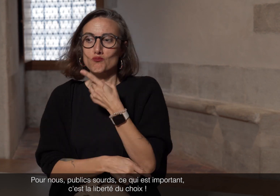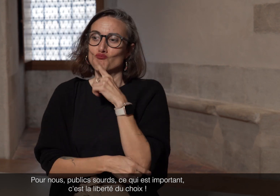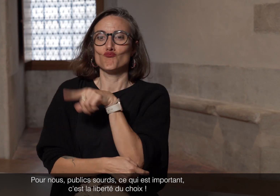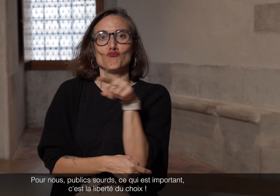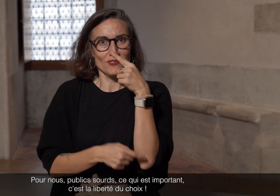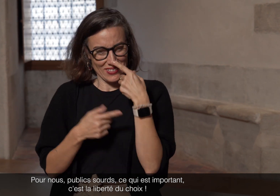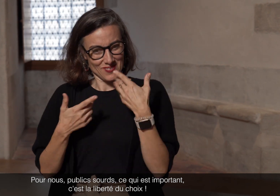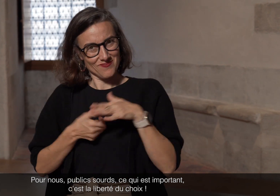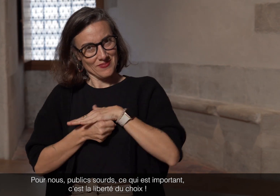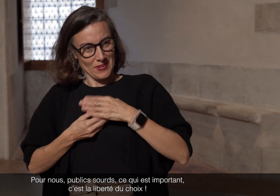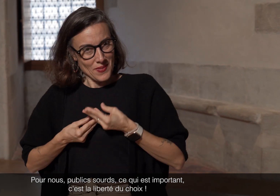c'est la liberté du choix.